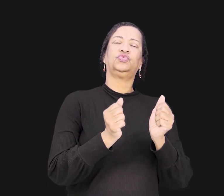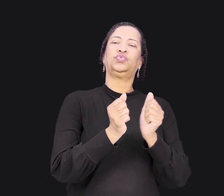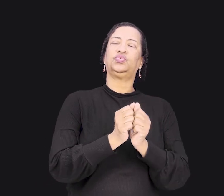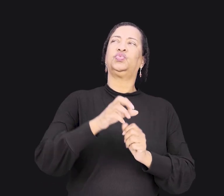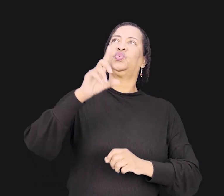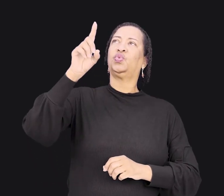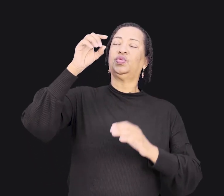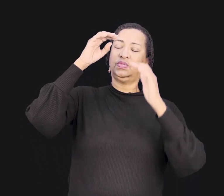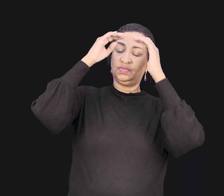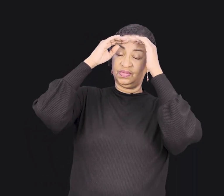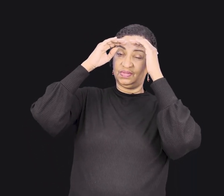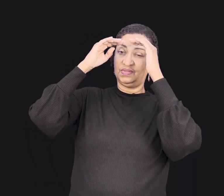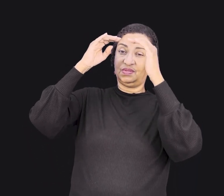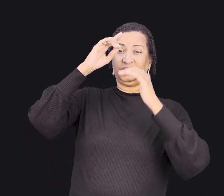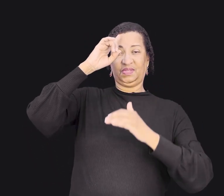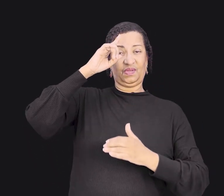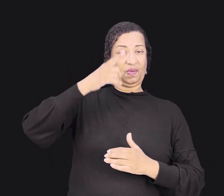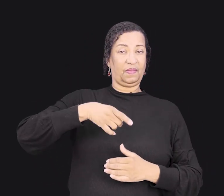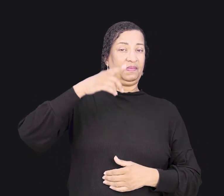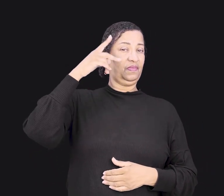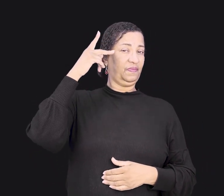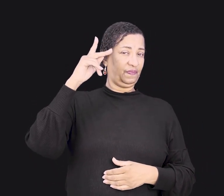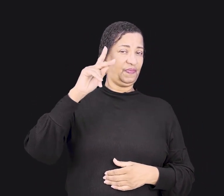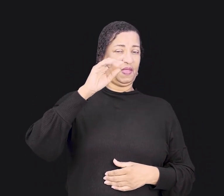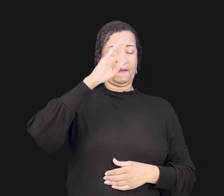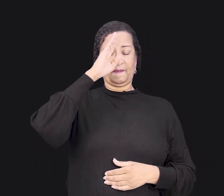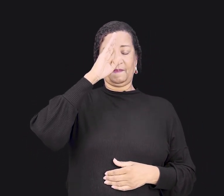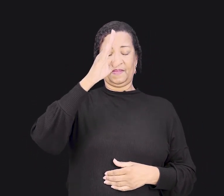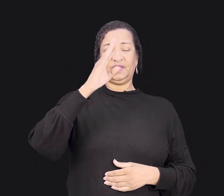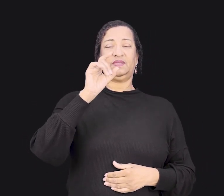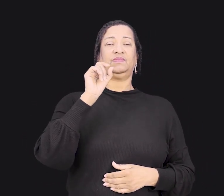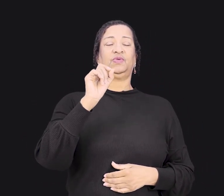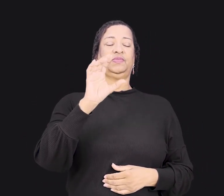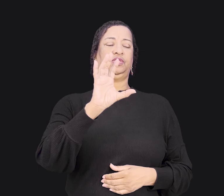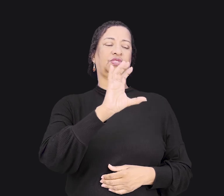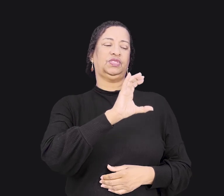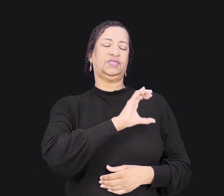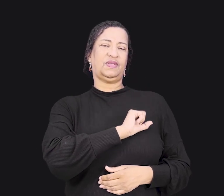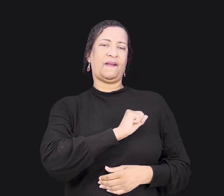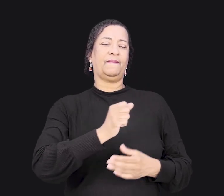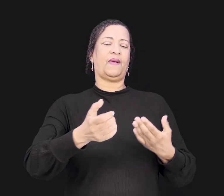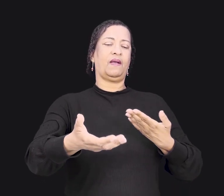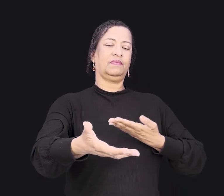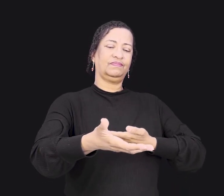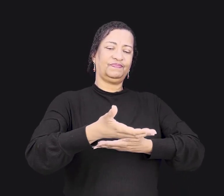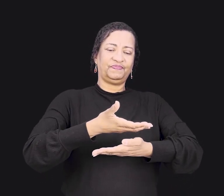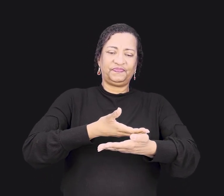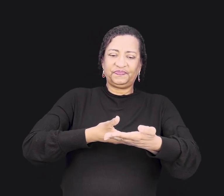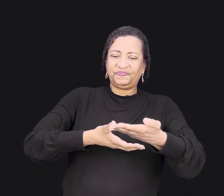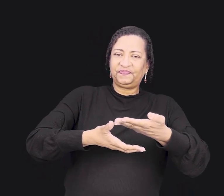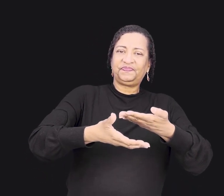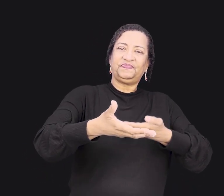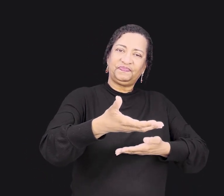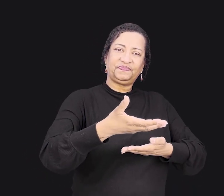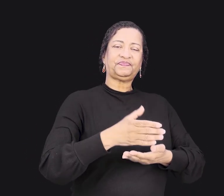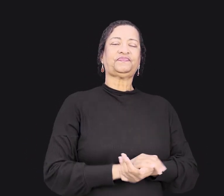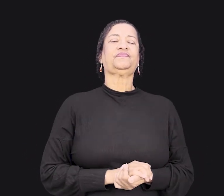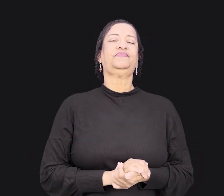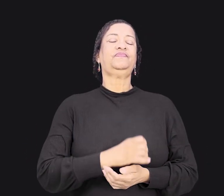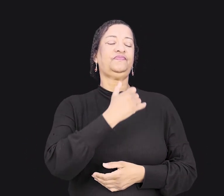seus mandamentos, principalmente o mandamento de amar uns aos outros. É isso que João